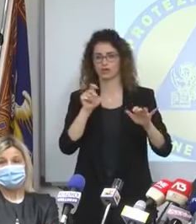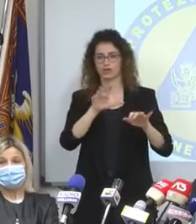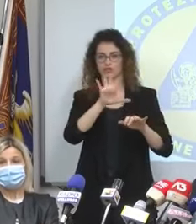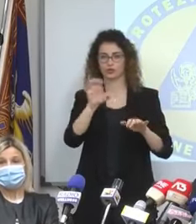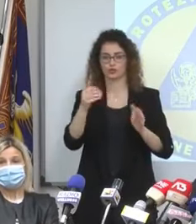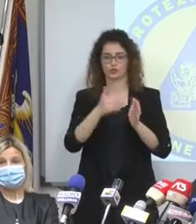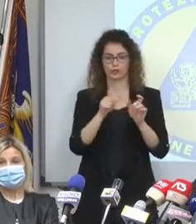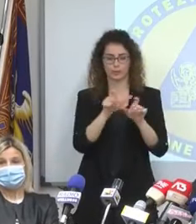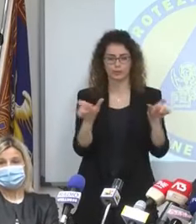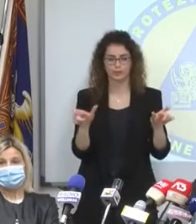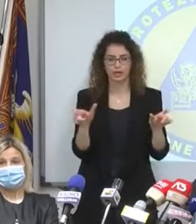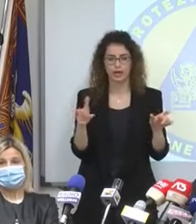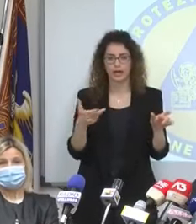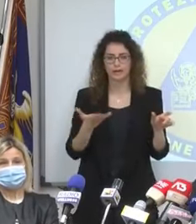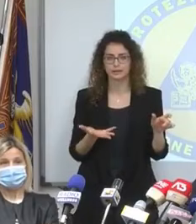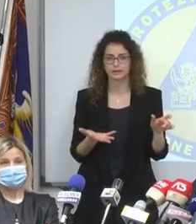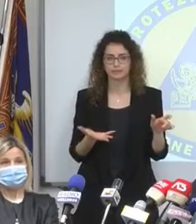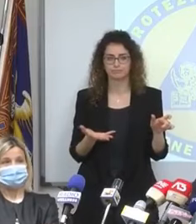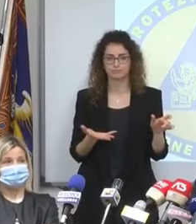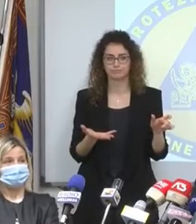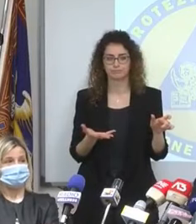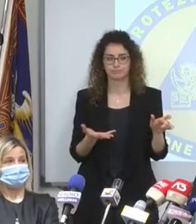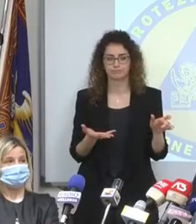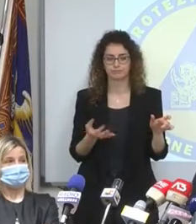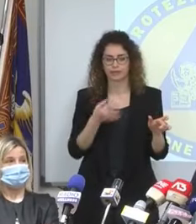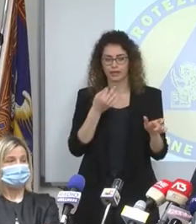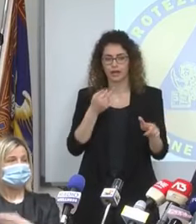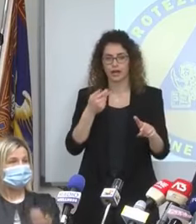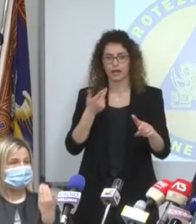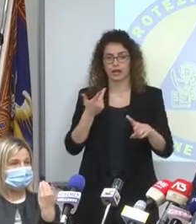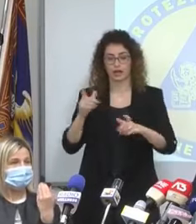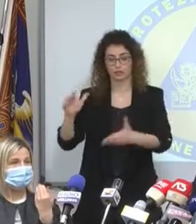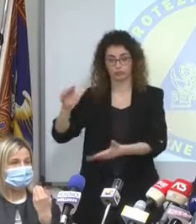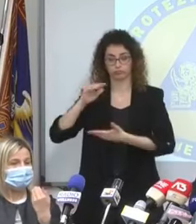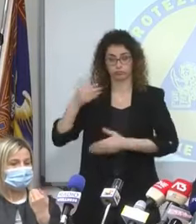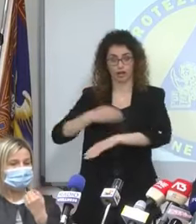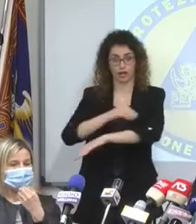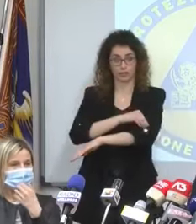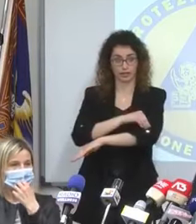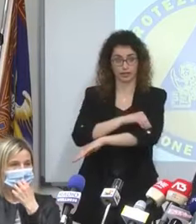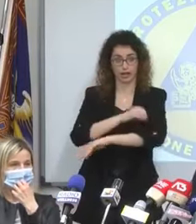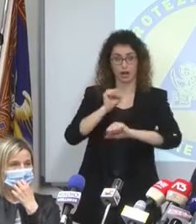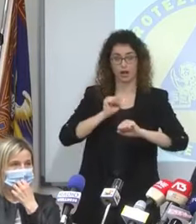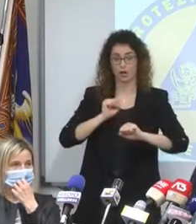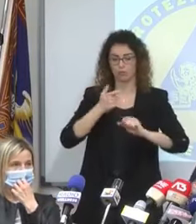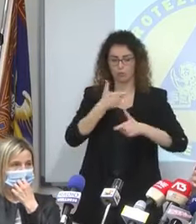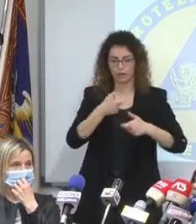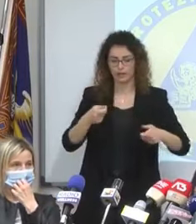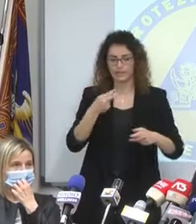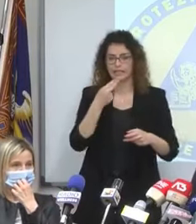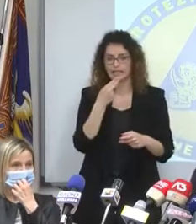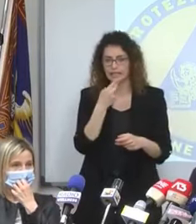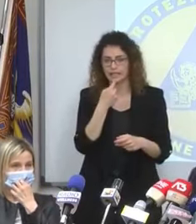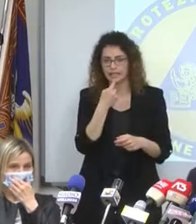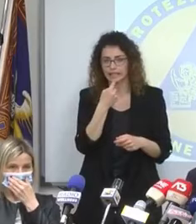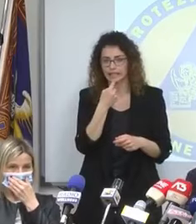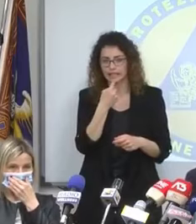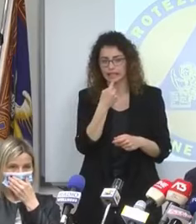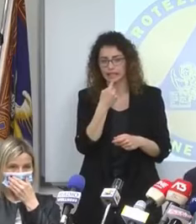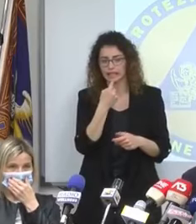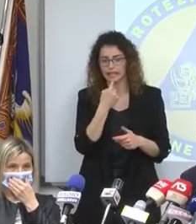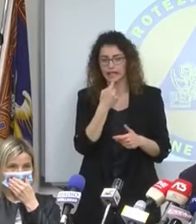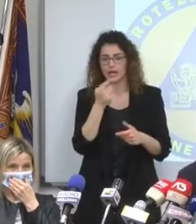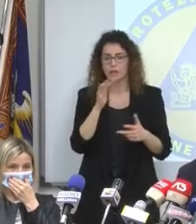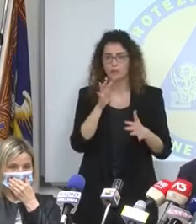persone, cioè vuol dire che noi con la fornitura di aprile non riusciamo neanche a vaccinare poco più della metà in via teorica